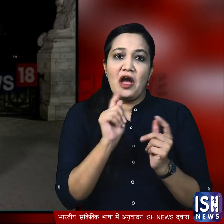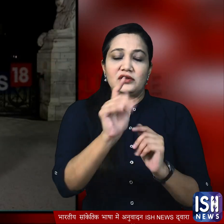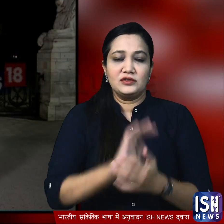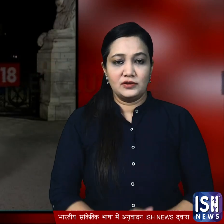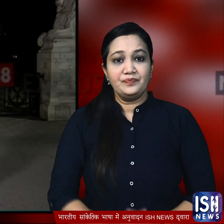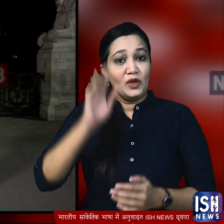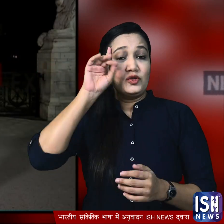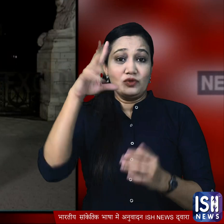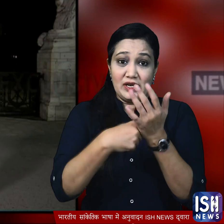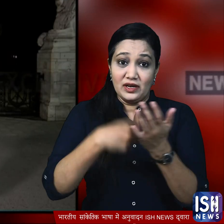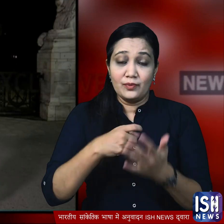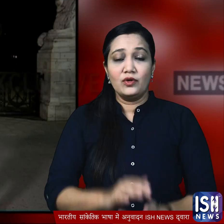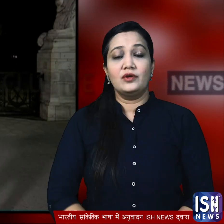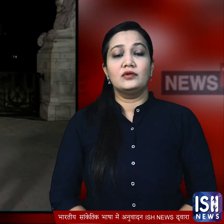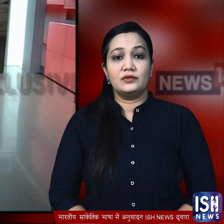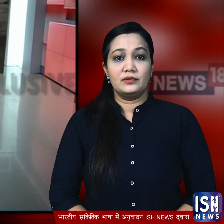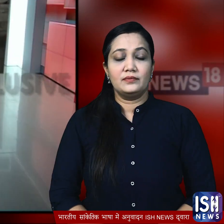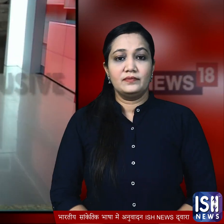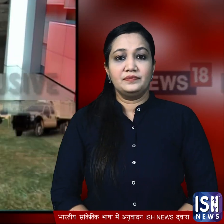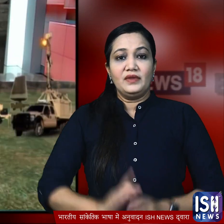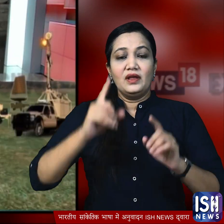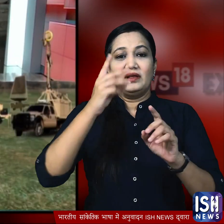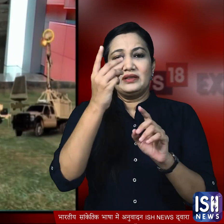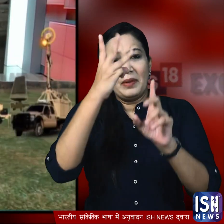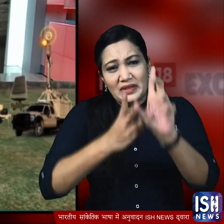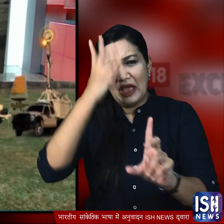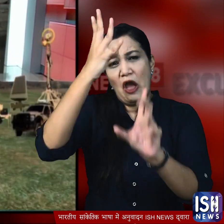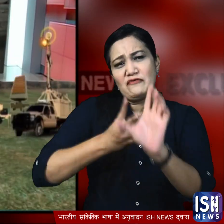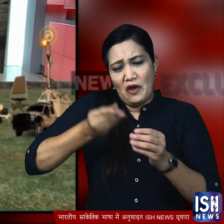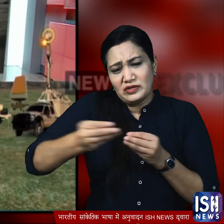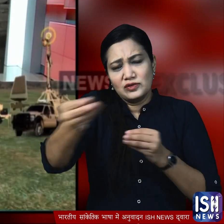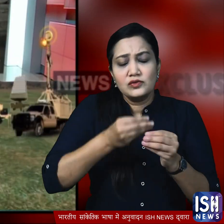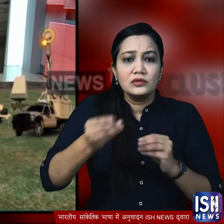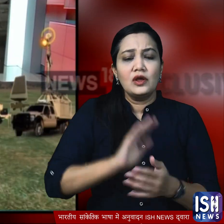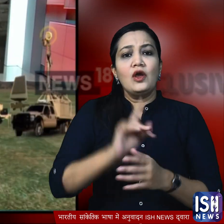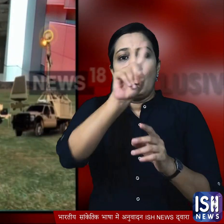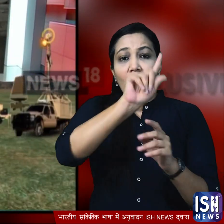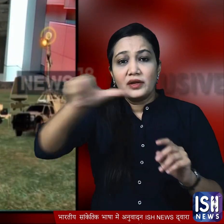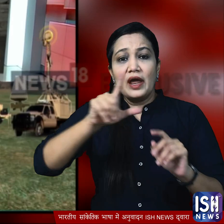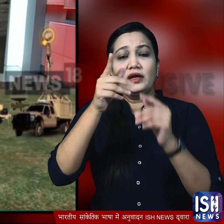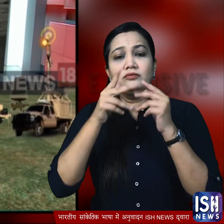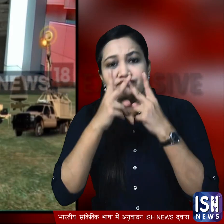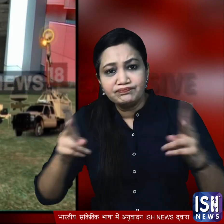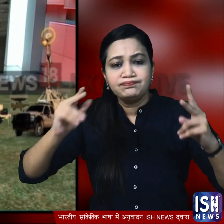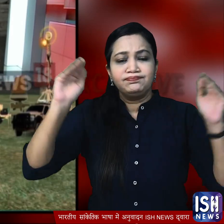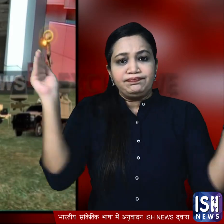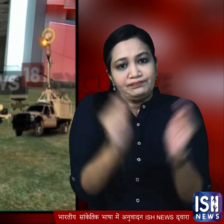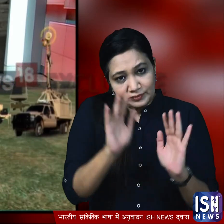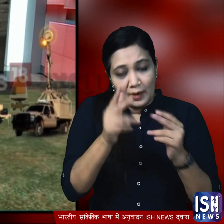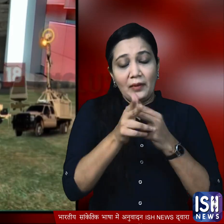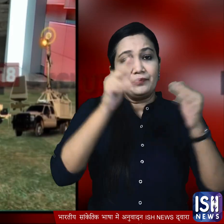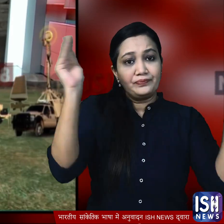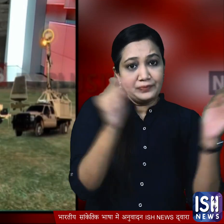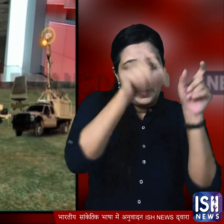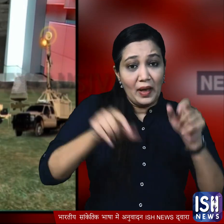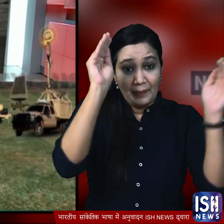किया जा रहा है। न्यूज़ 18 के संदीप बोल की रिपोर्ट है कि अगले 3-4 साल में करीब 1 लाख सैनिकों को कम करने का प्लान है और